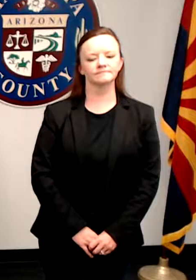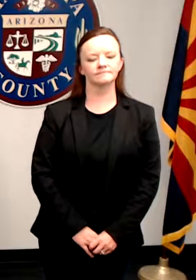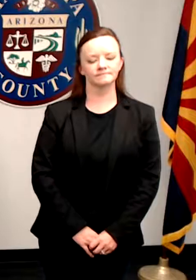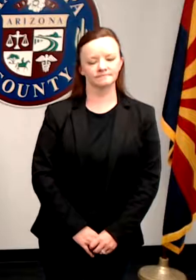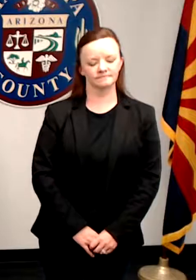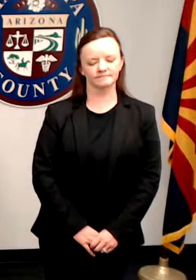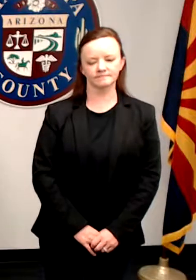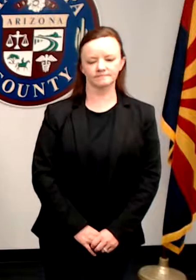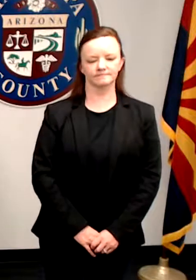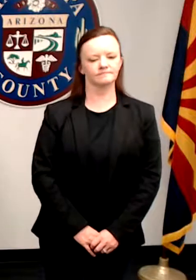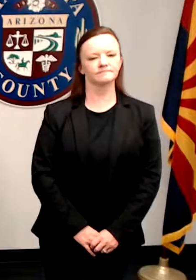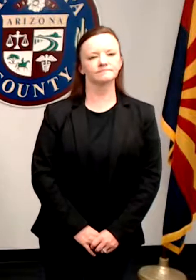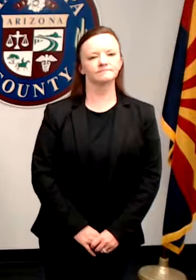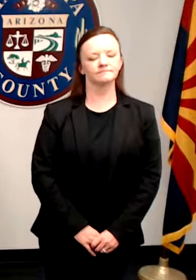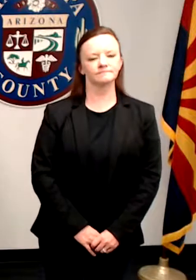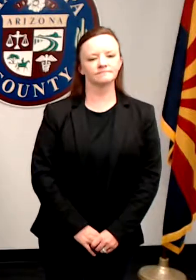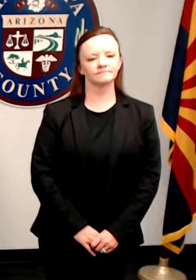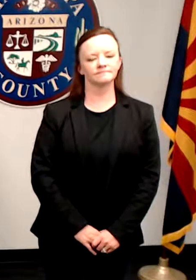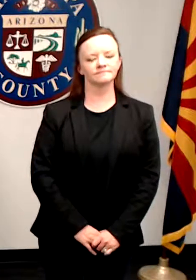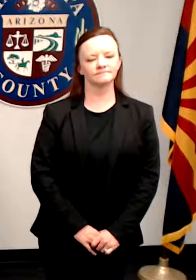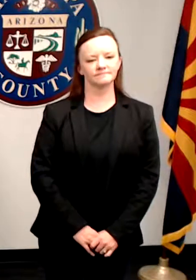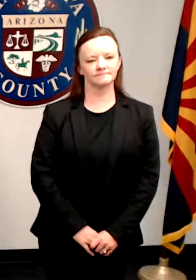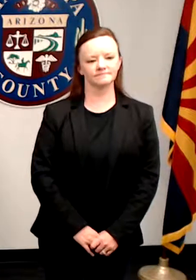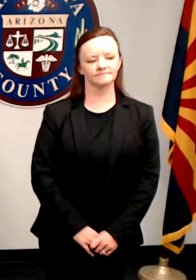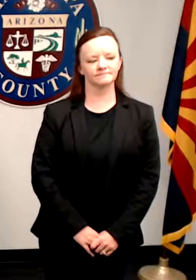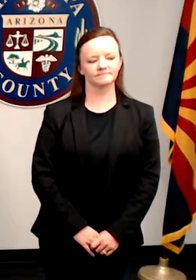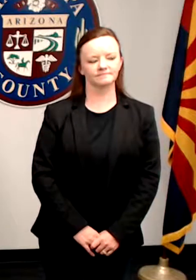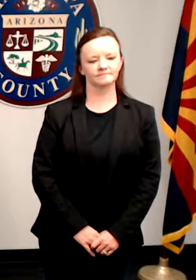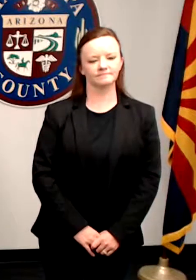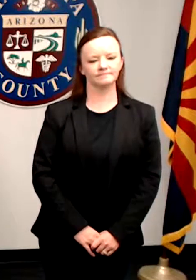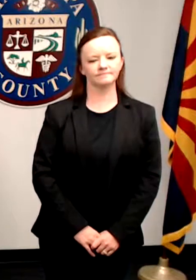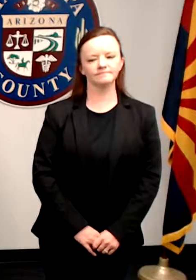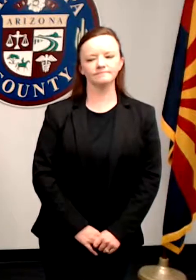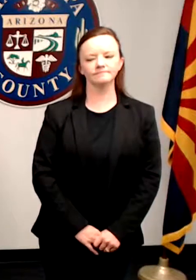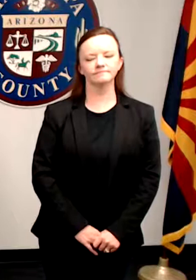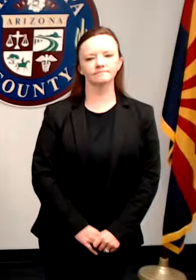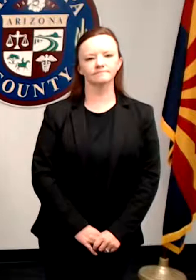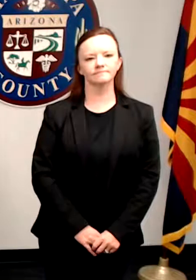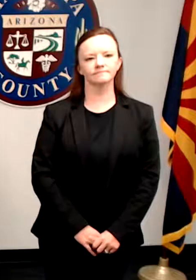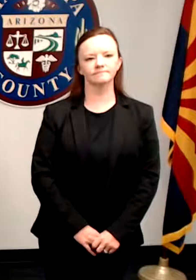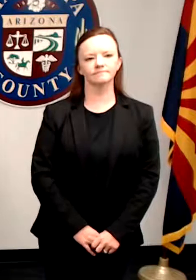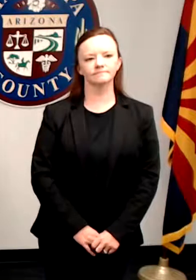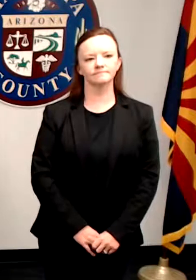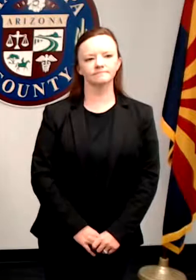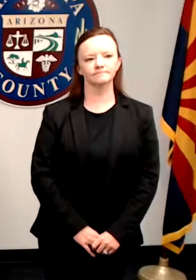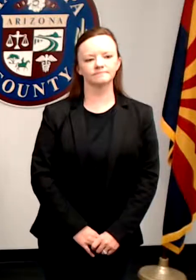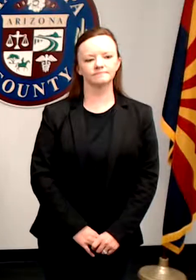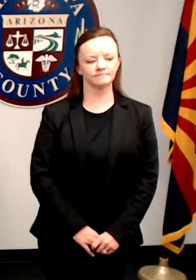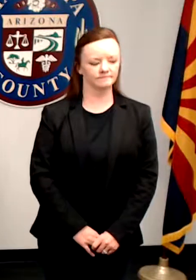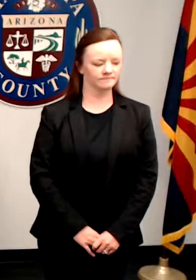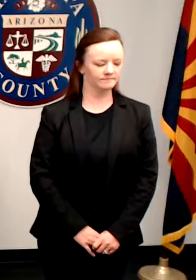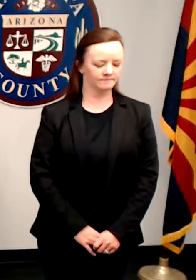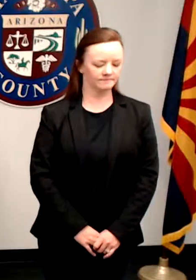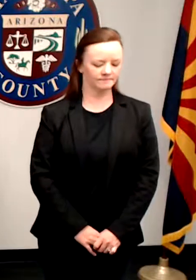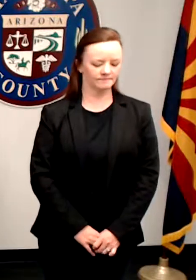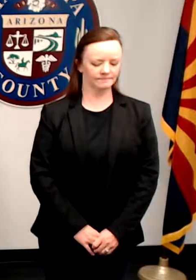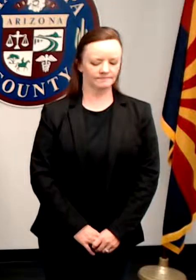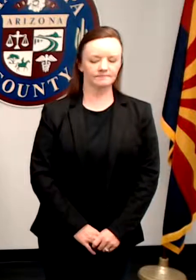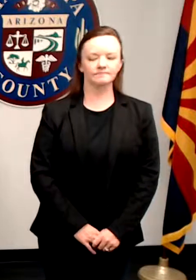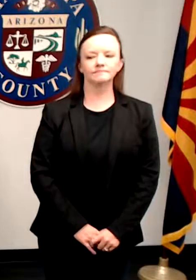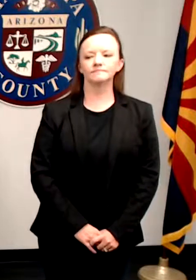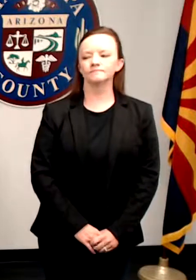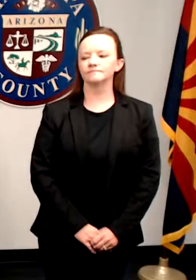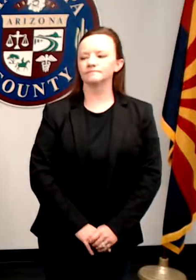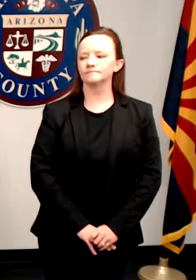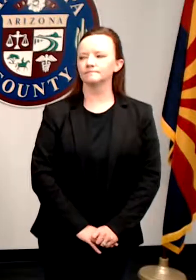y llevar esas muestras a laboratorios. Entonces, esas son las instalaciones que están colaborando para hacer estas pruebas masivas. En cuestión de que